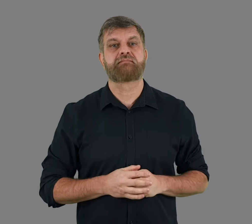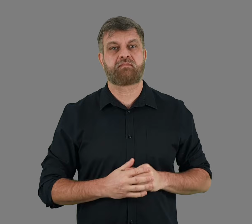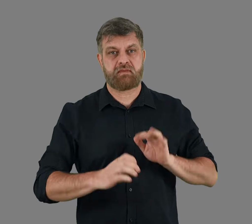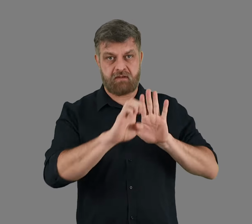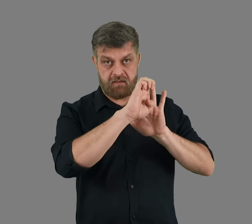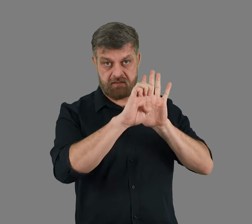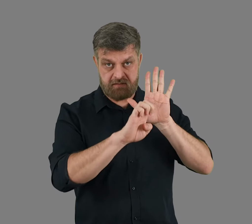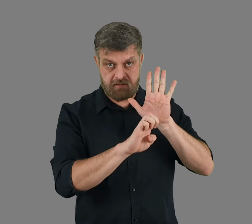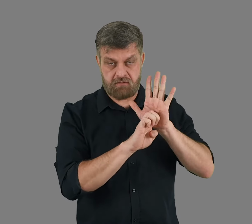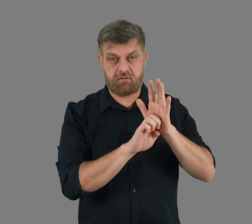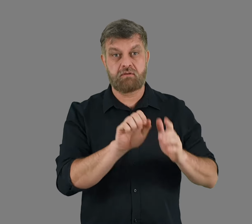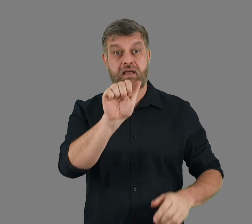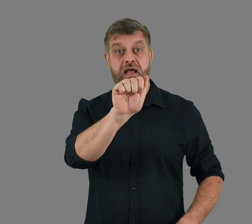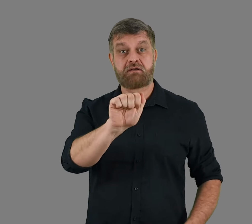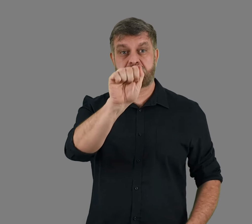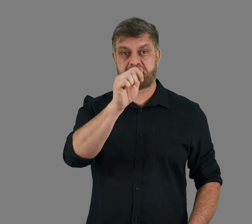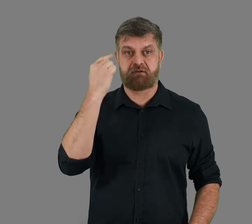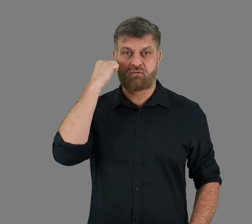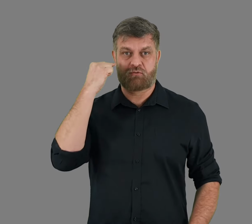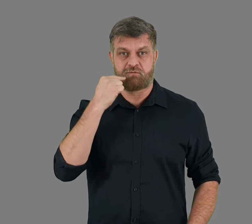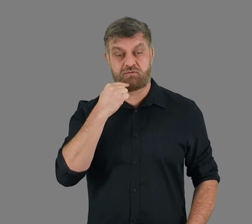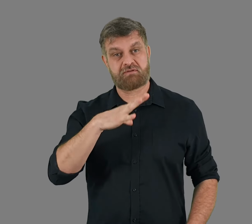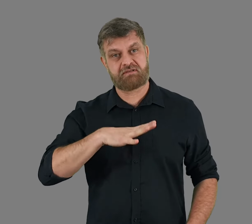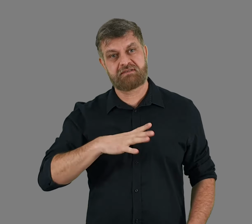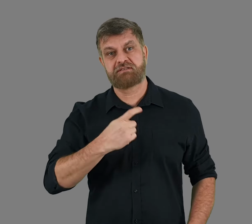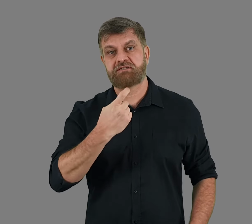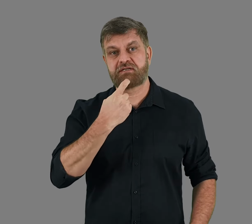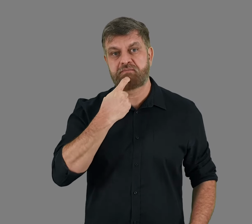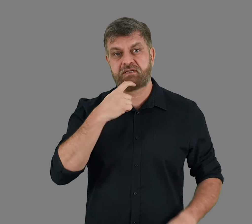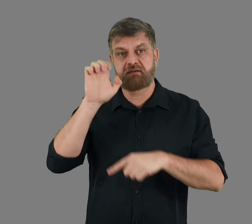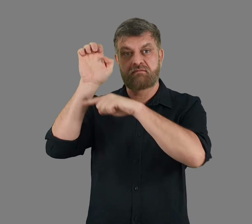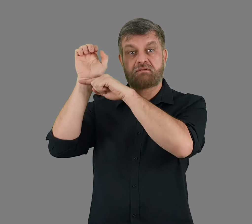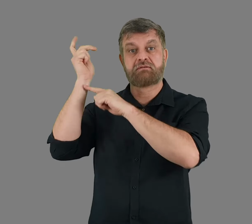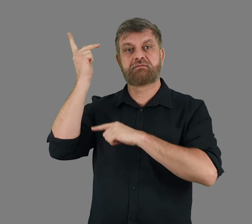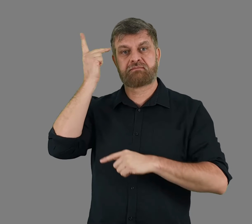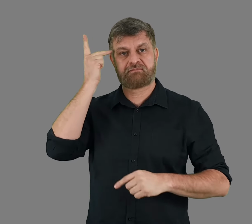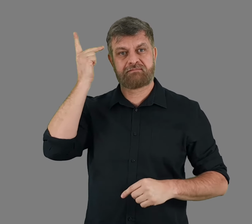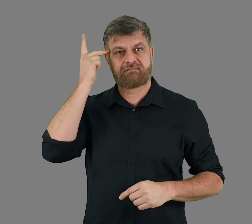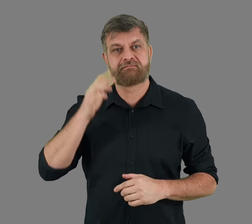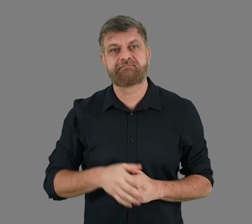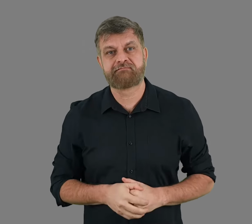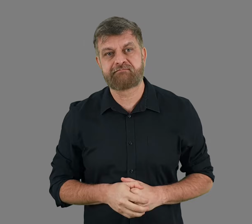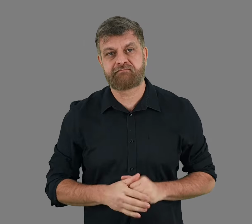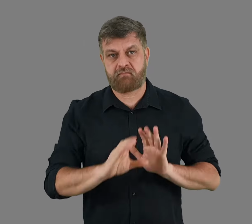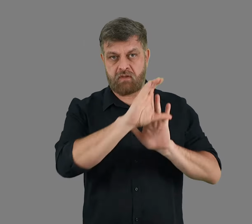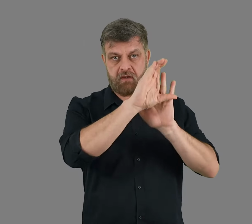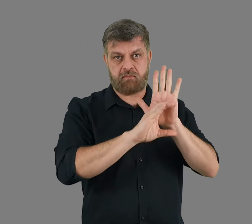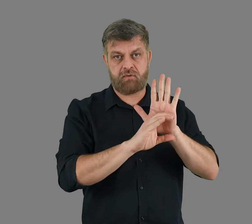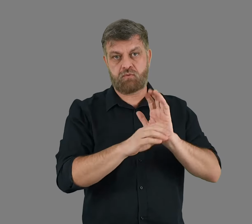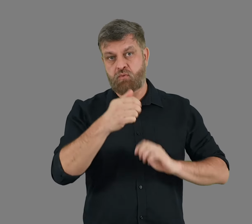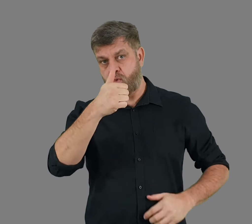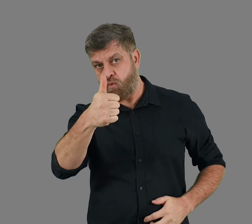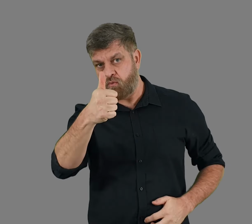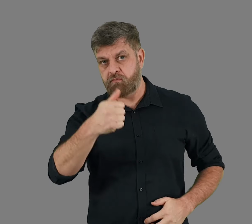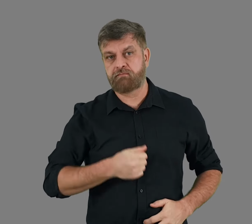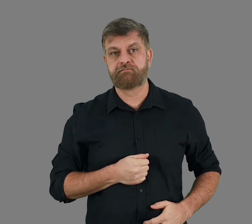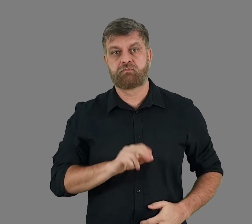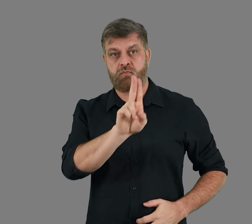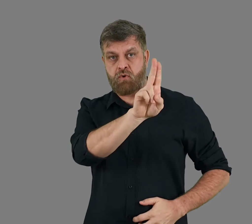Estatuto Social da Associação dos Surdos de Campinas, São Paulo. Capítulo 1. Denominação,